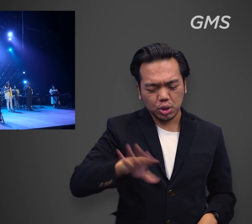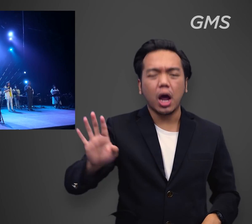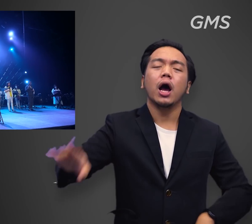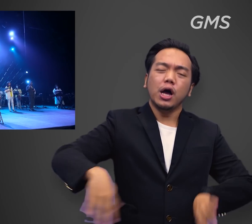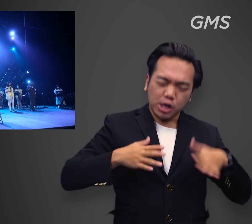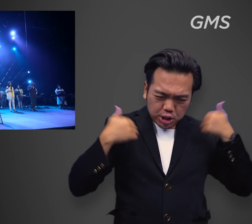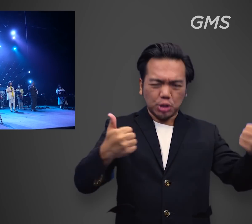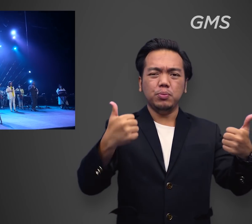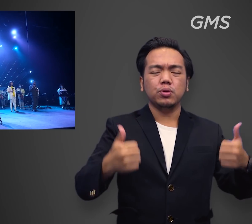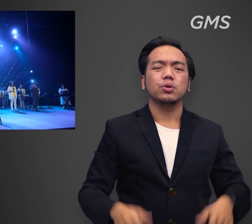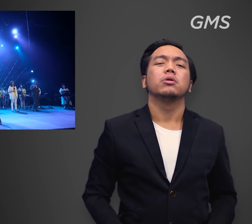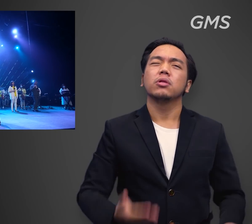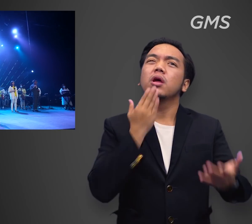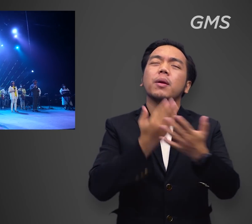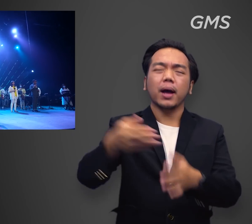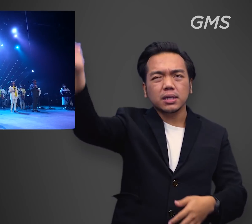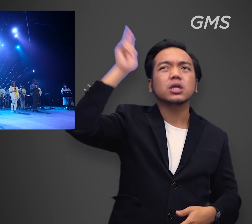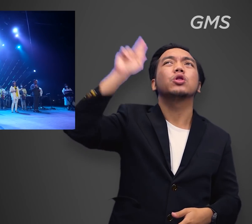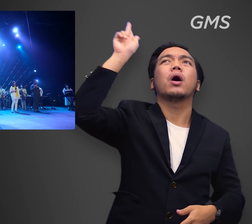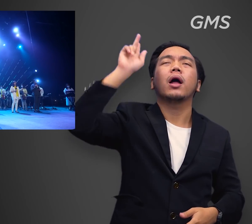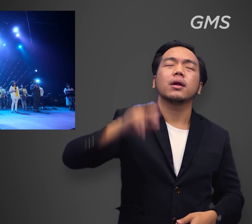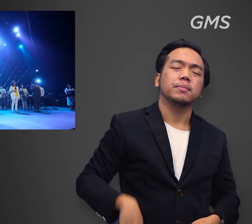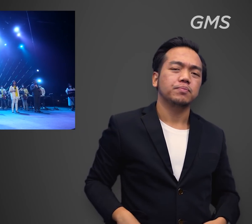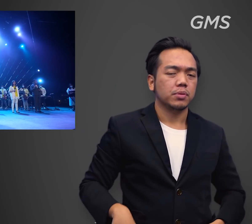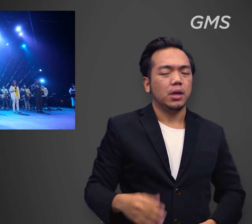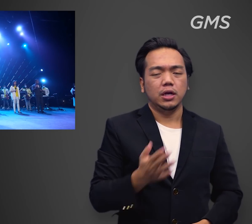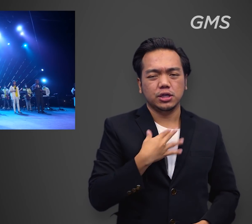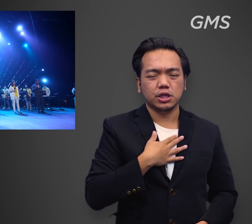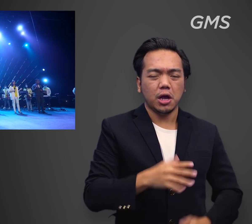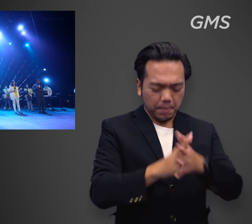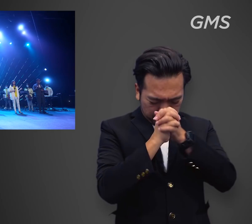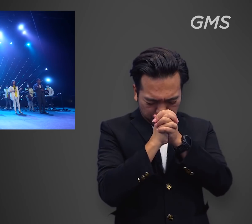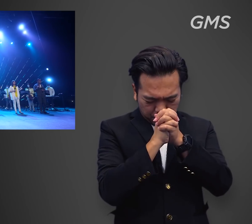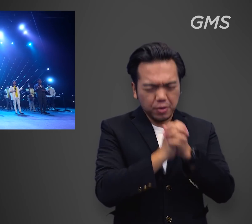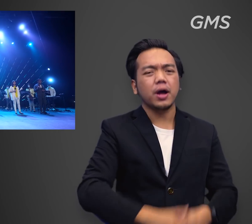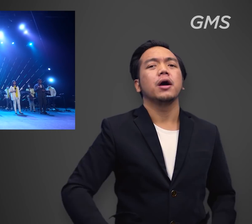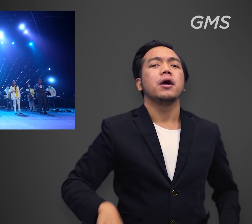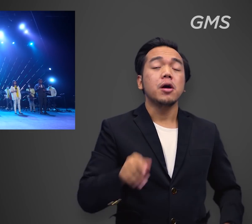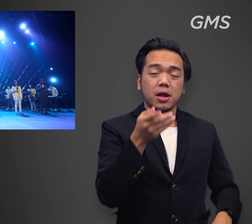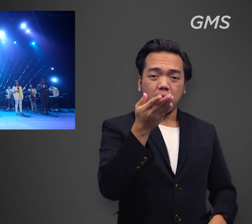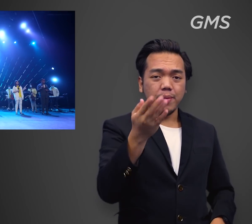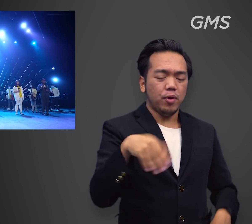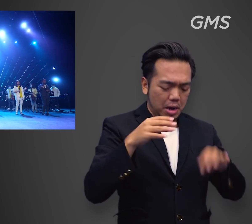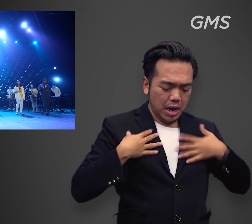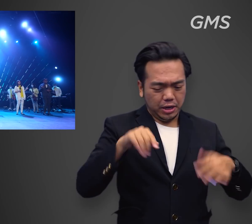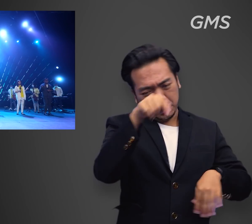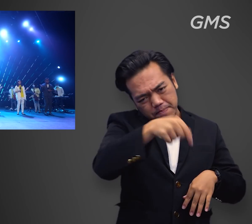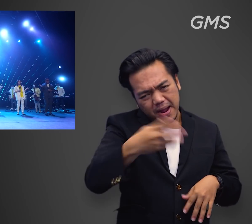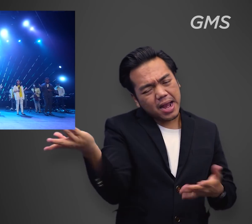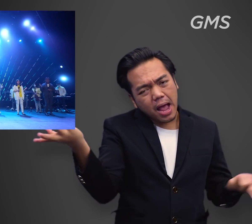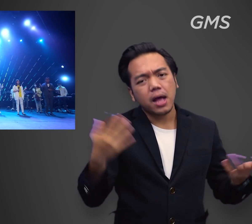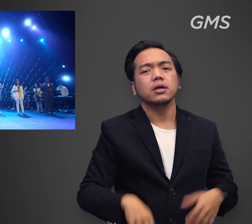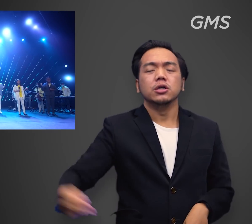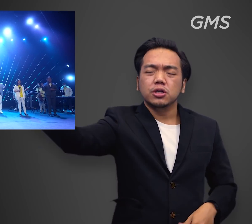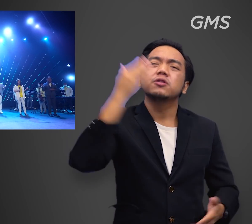disembuhkan, aku sudah disembuhkan. Terima kasih Tuhan. Hamba berdoa Engkau lawat setiap anak-anak-Mu dimanapun mereka